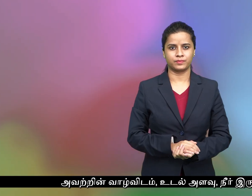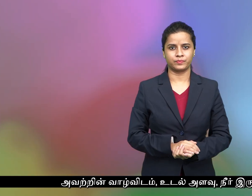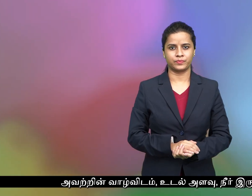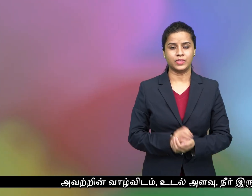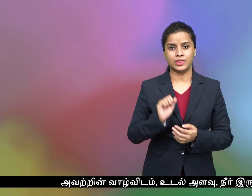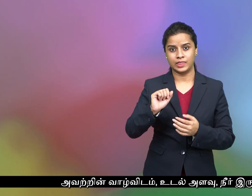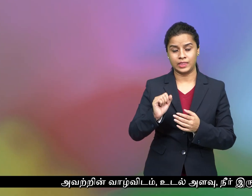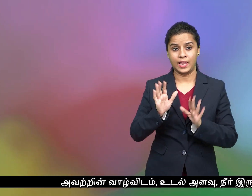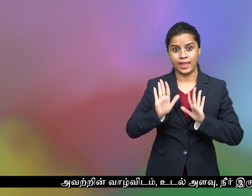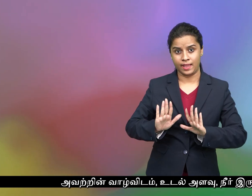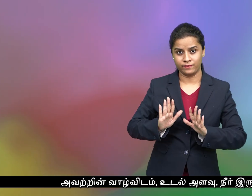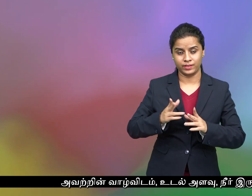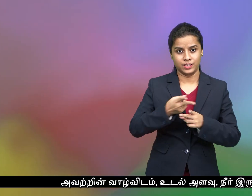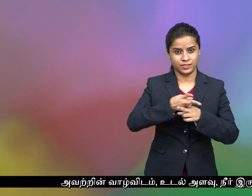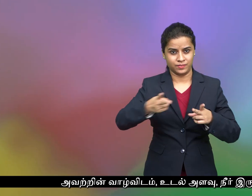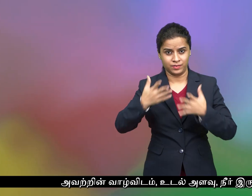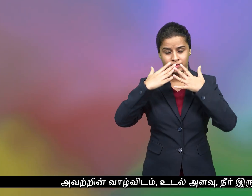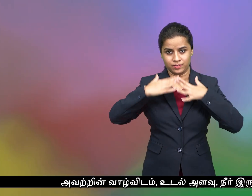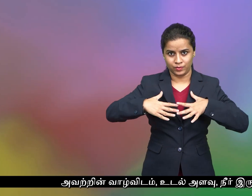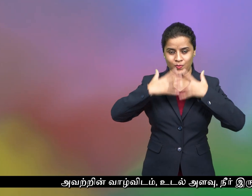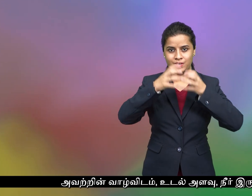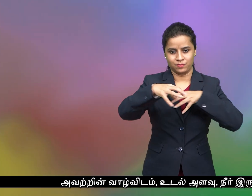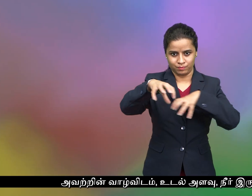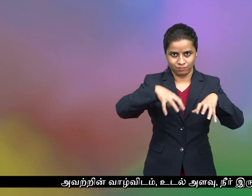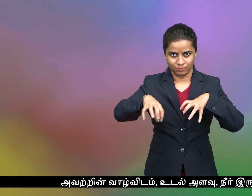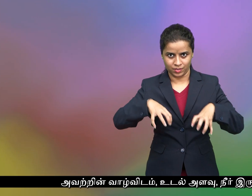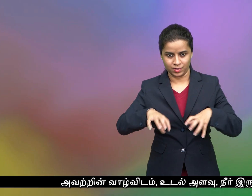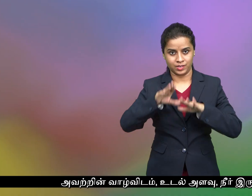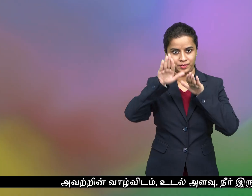அவற்றின் வாழ்விடம், உடல் அளவு, நீர் இருப்பு மற்றும்